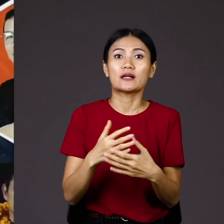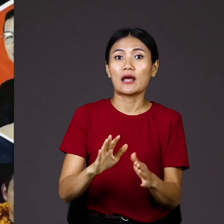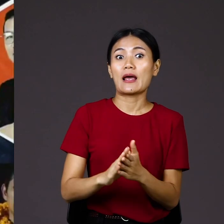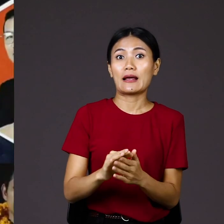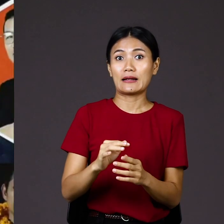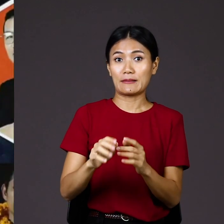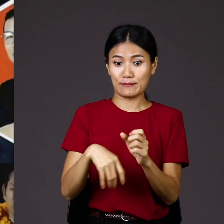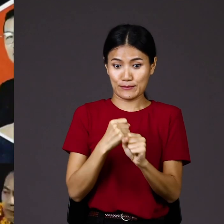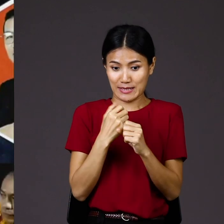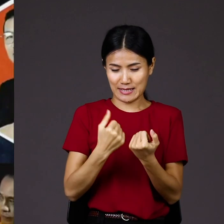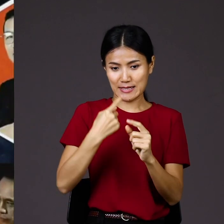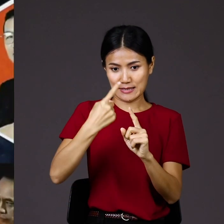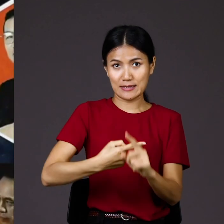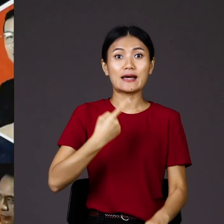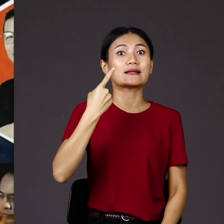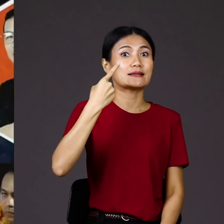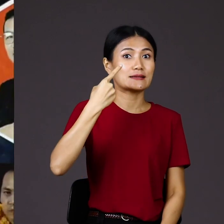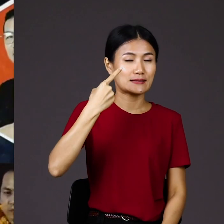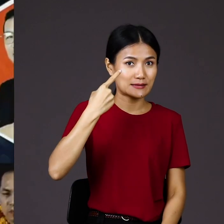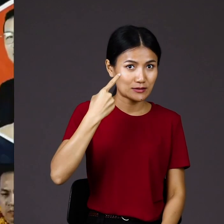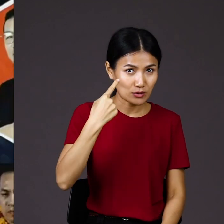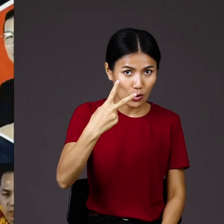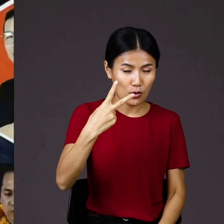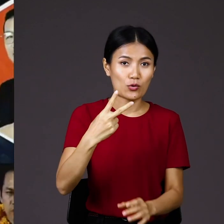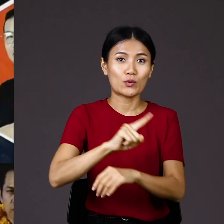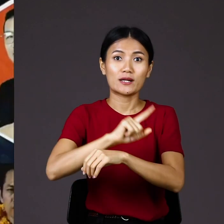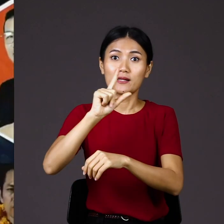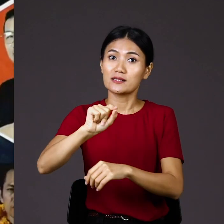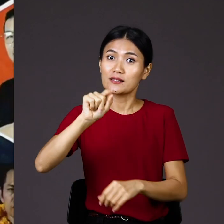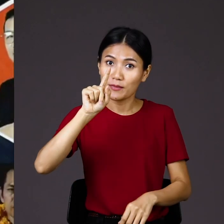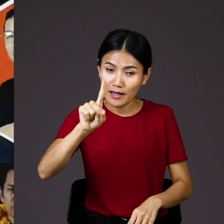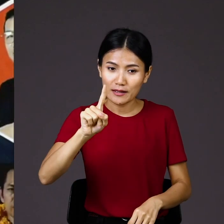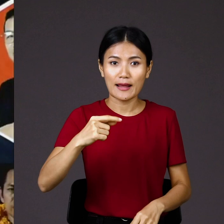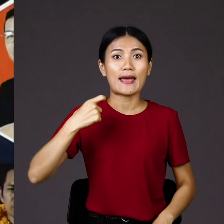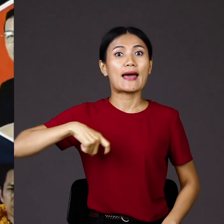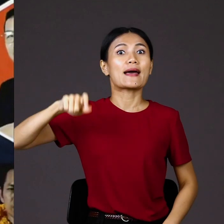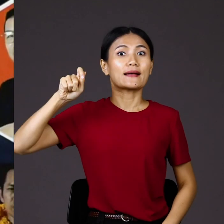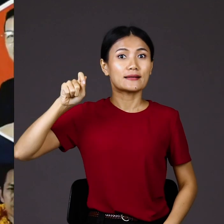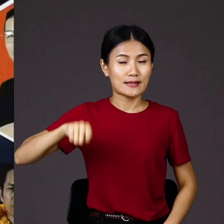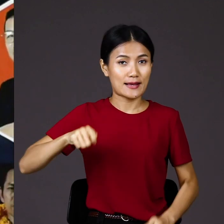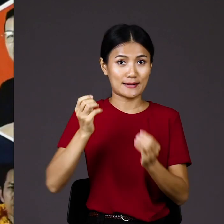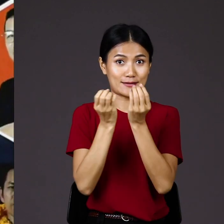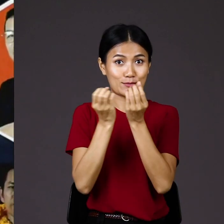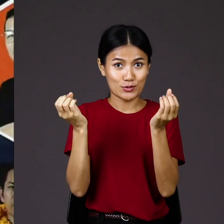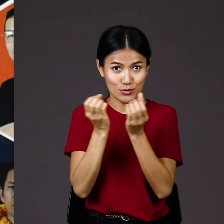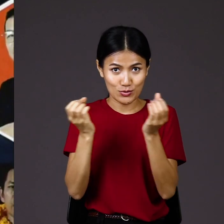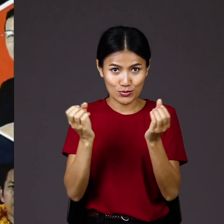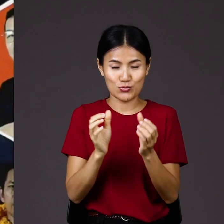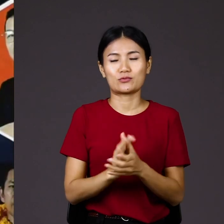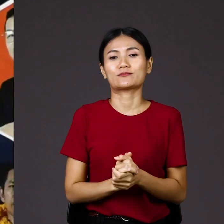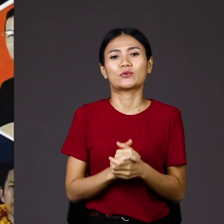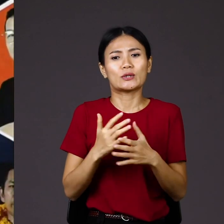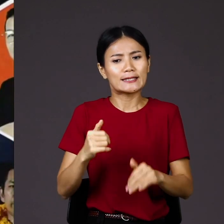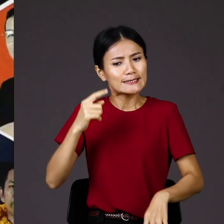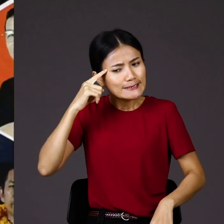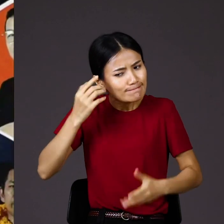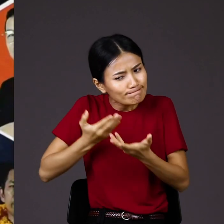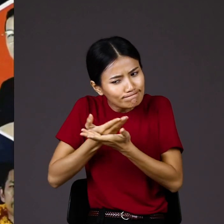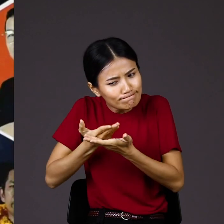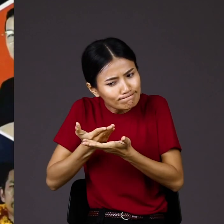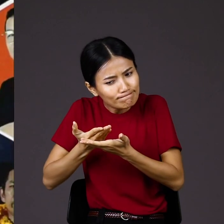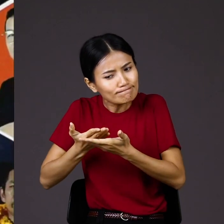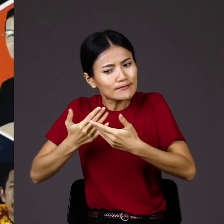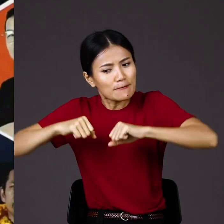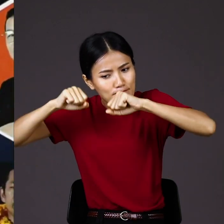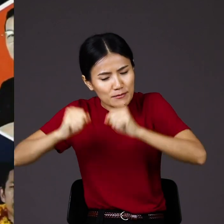ธ์วันที่21ศาลรัฐธรรมนูญโดยตุลาการ7คนก็มีคำวินิจฉัยยุบพรรคอน